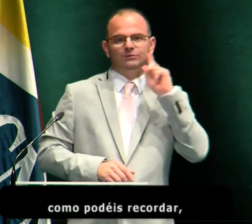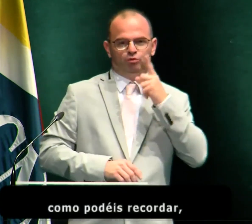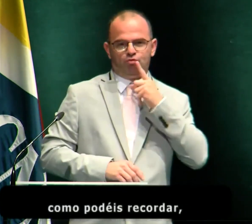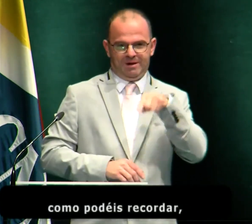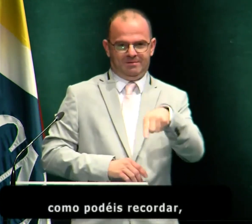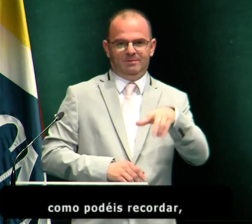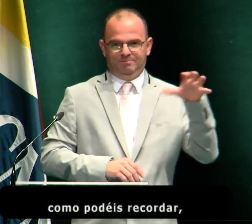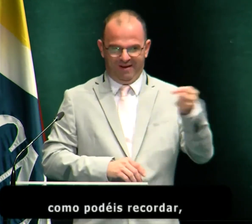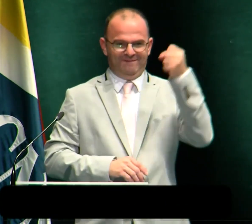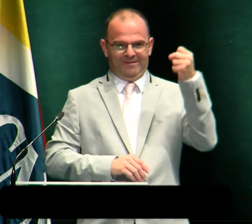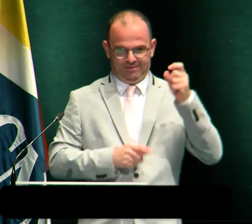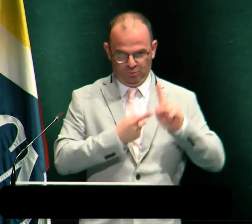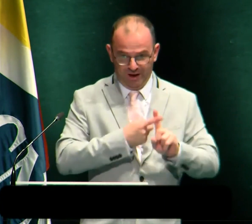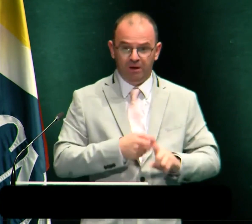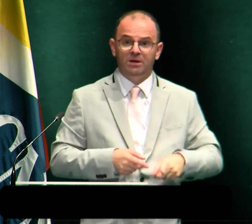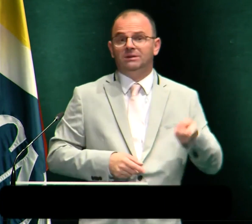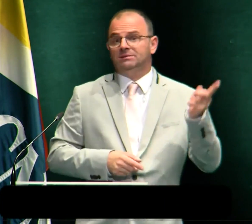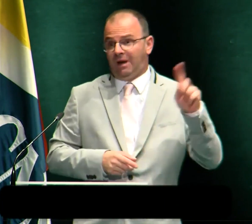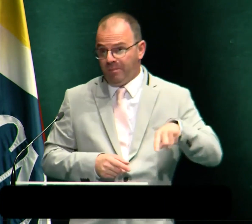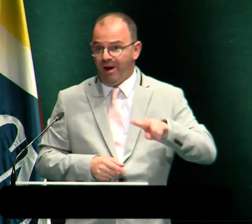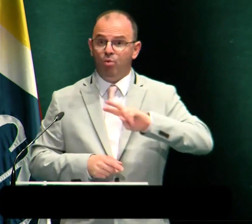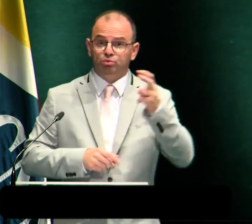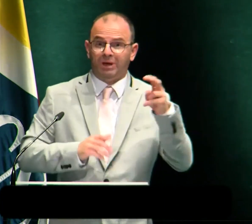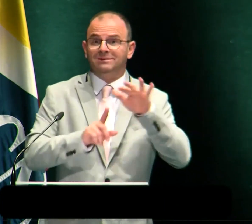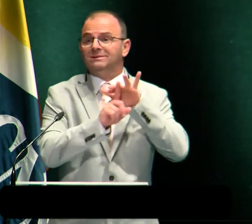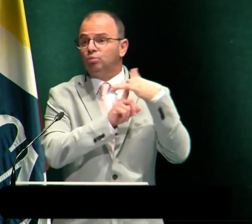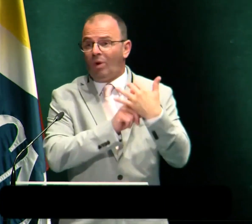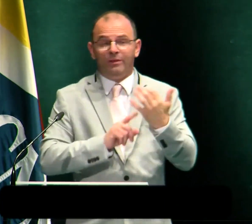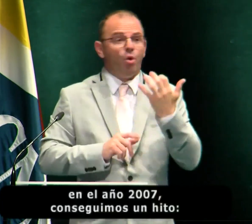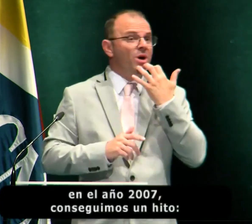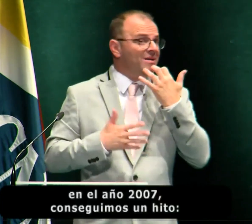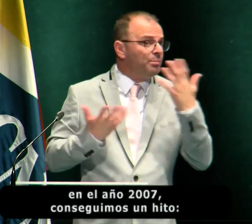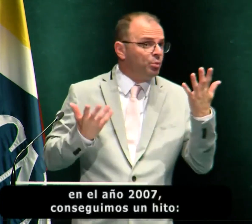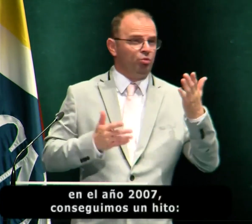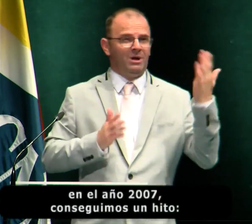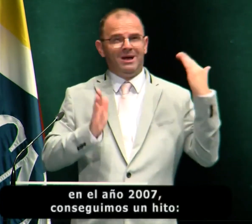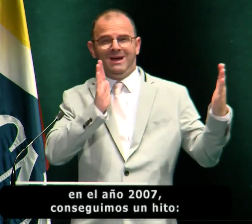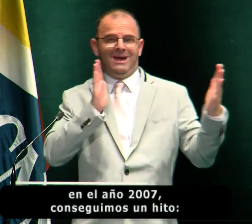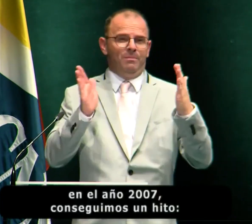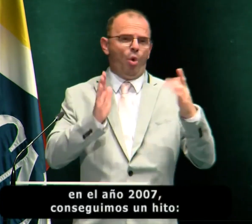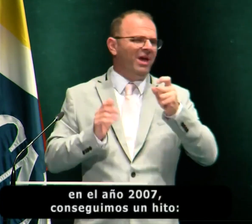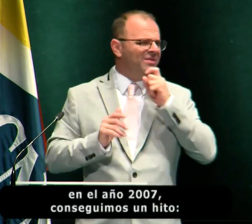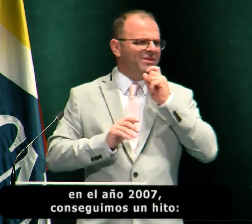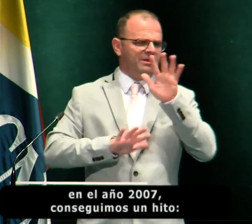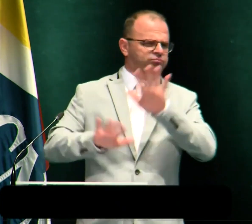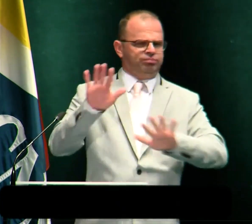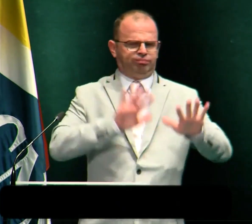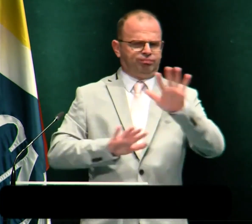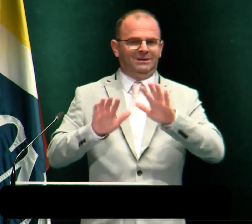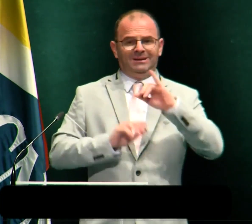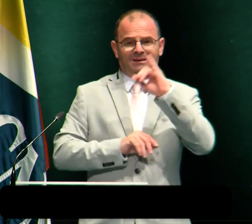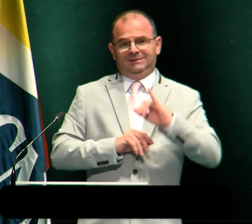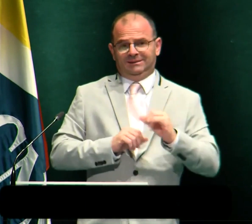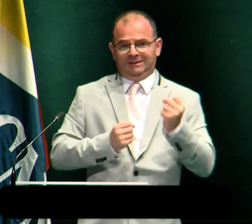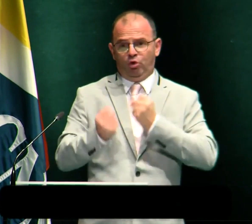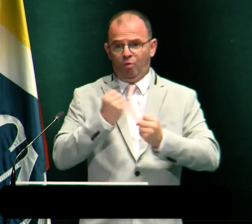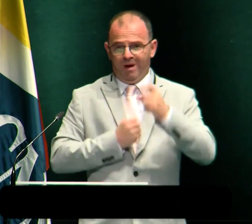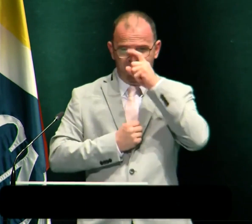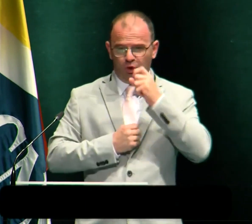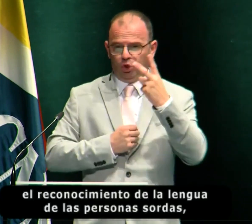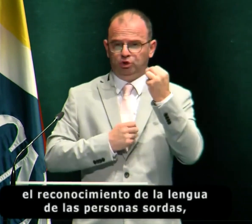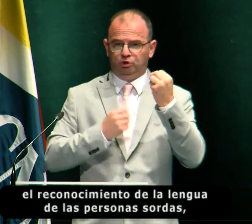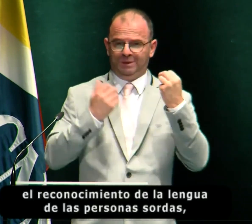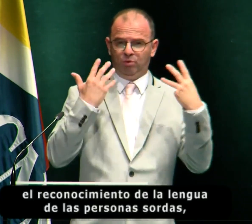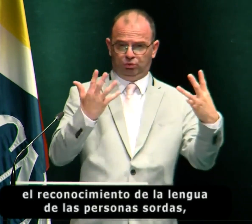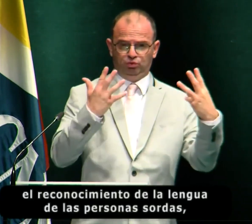el reconocimiento de la lengua de las personas sordas, de las lenguas de signos. Otras situaciones, otros hitos en